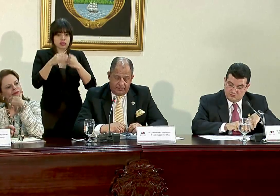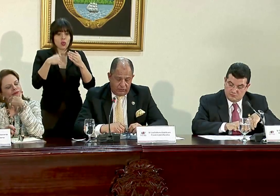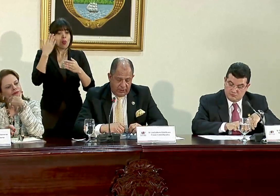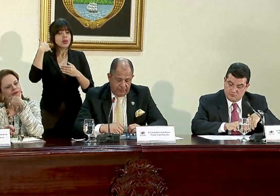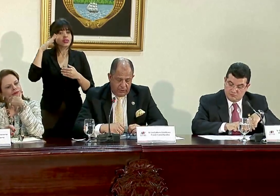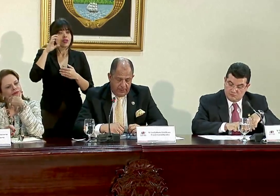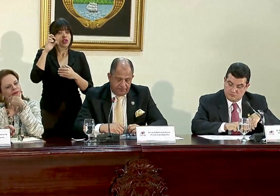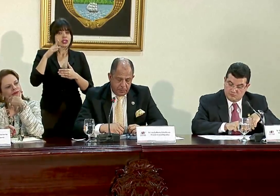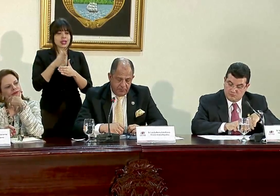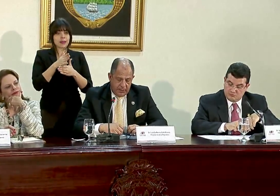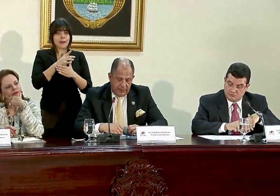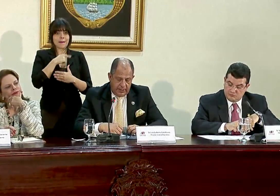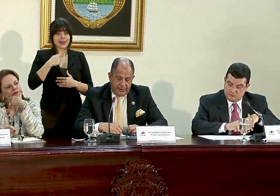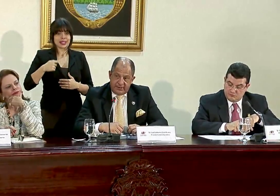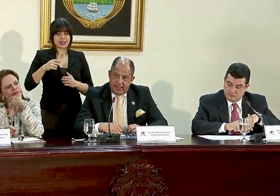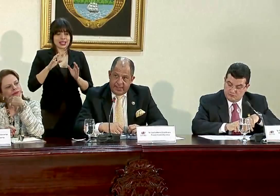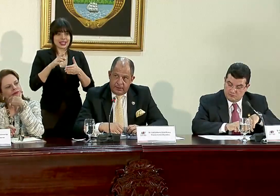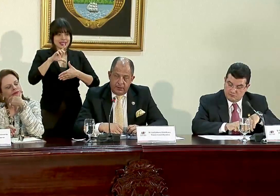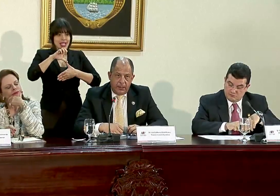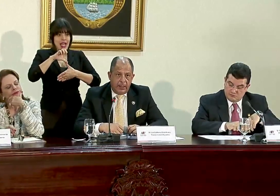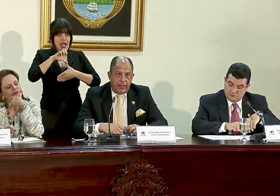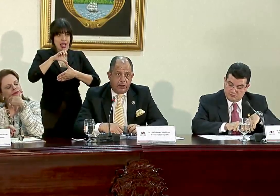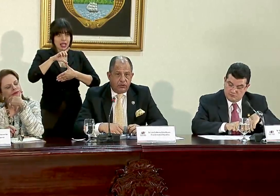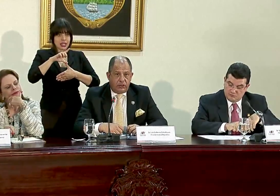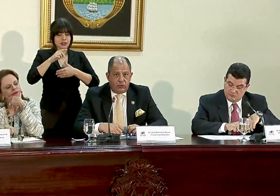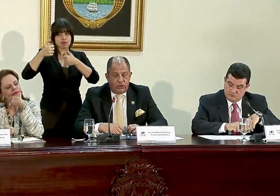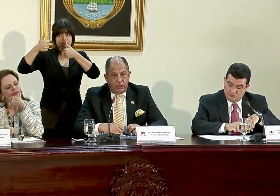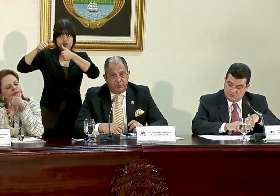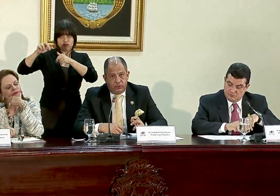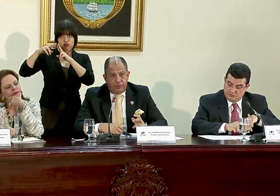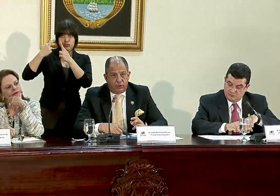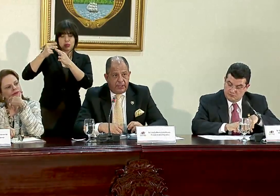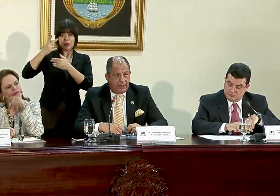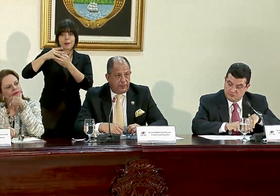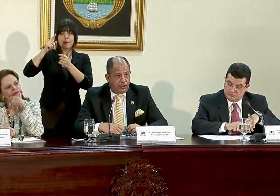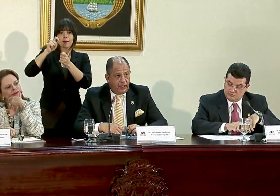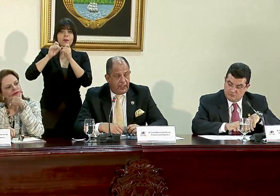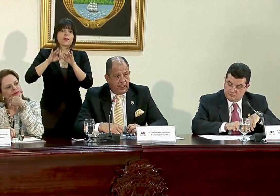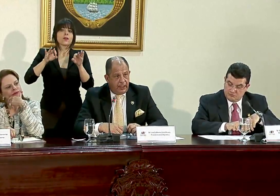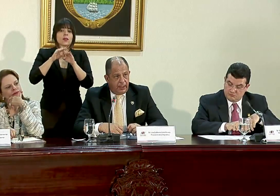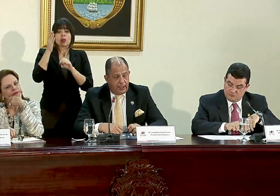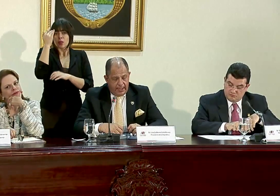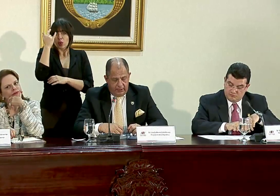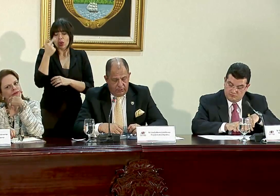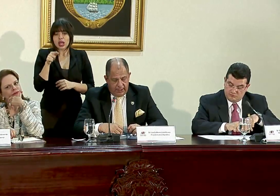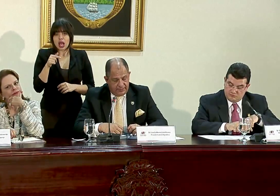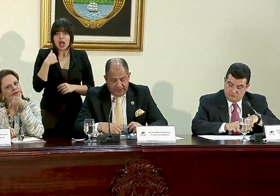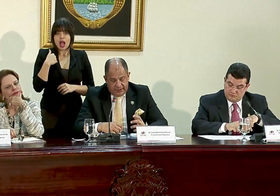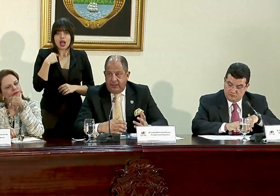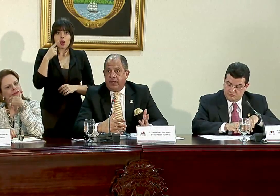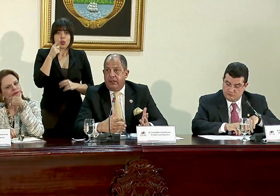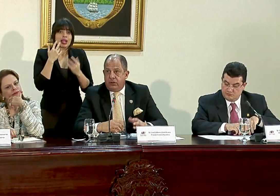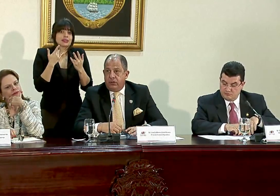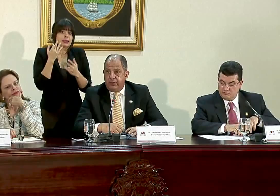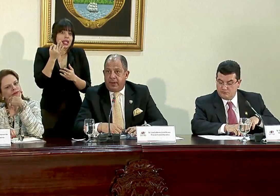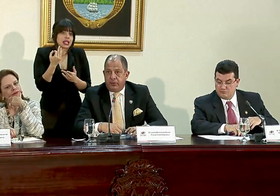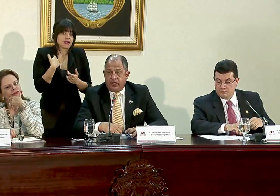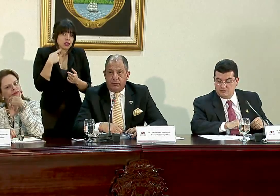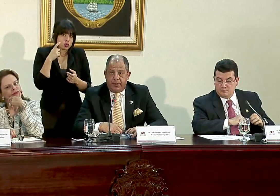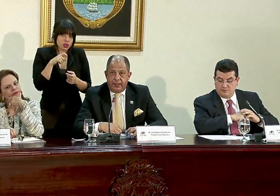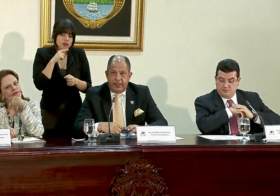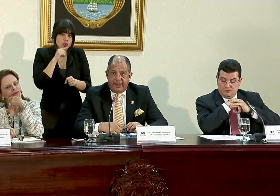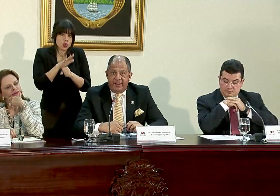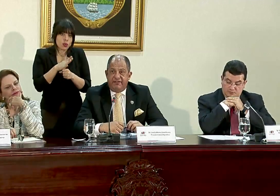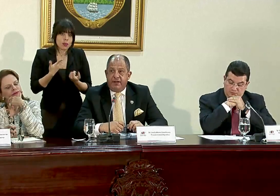la presidencia pro tempore del CELAC y constituye un punto importante porque hay una expectativa que yo creo que